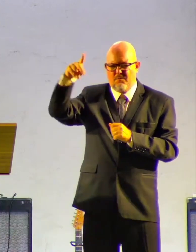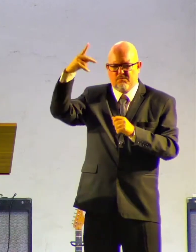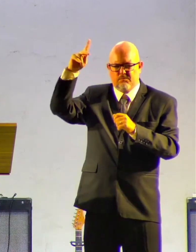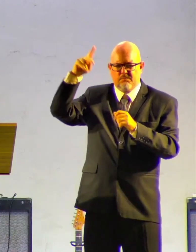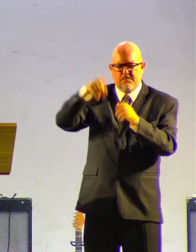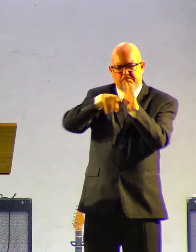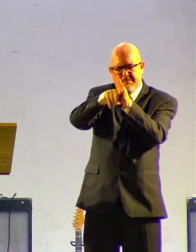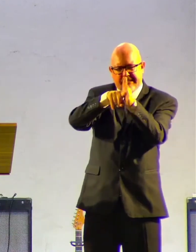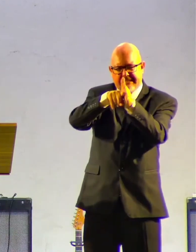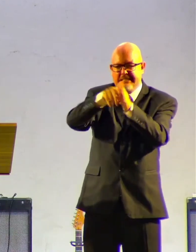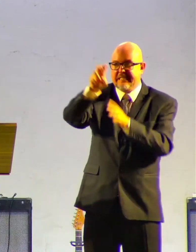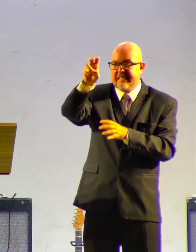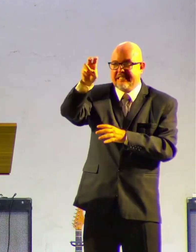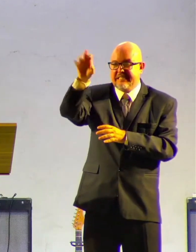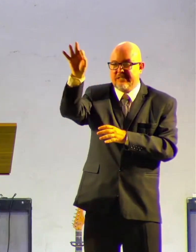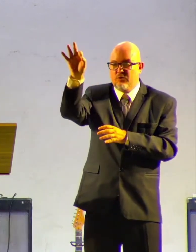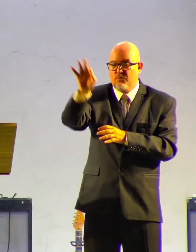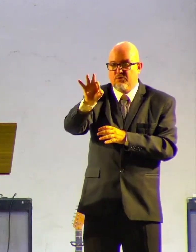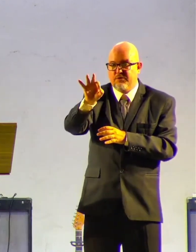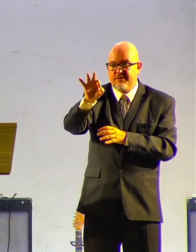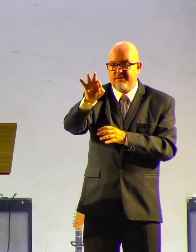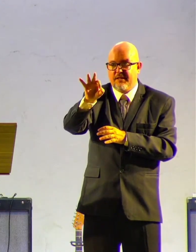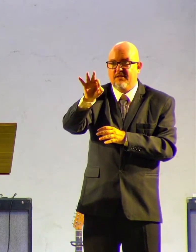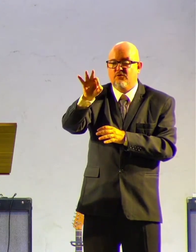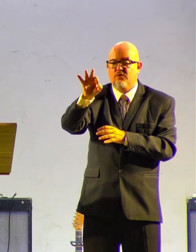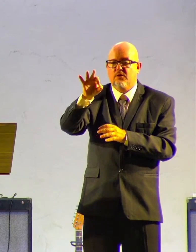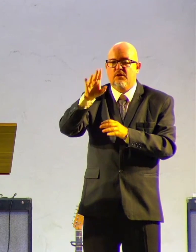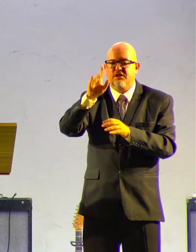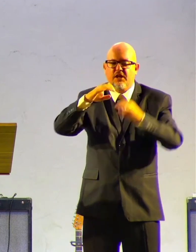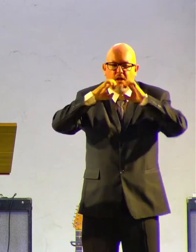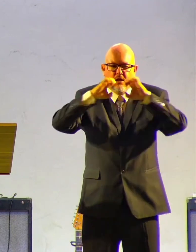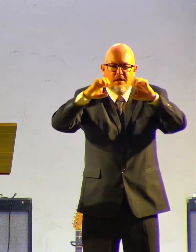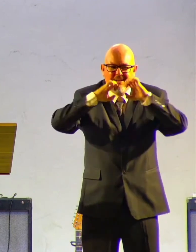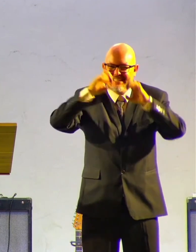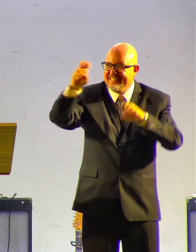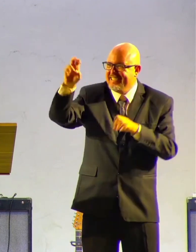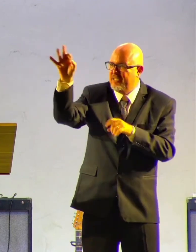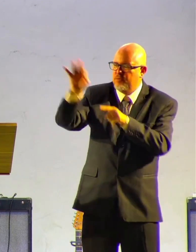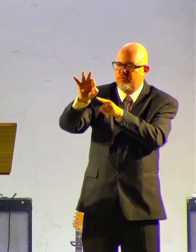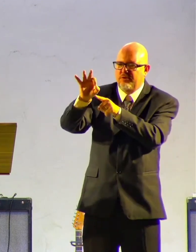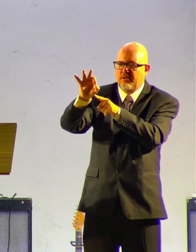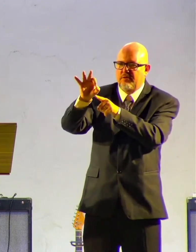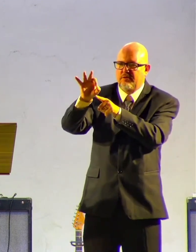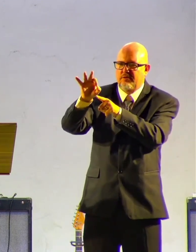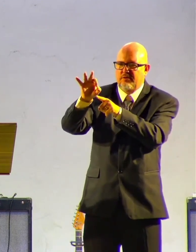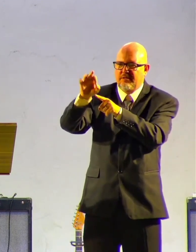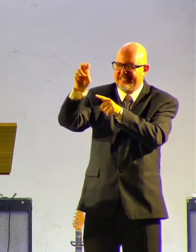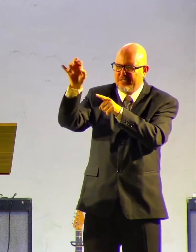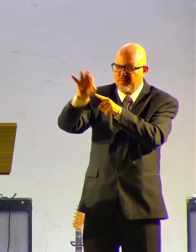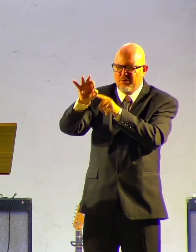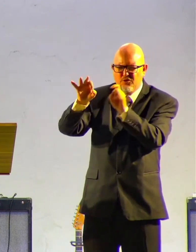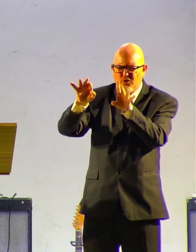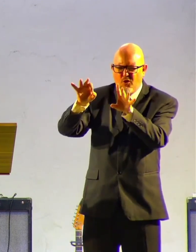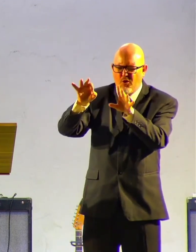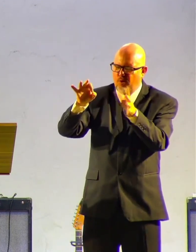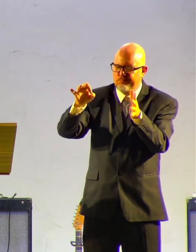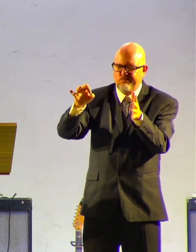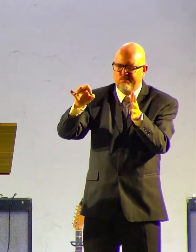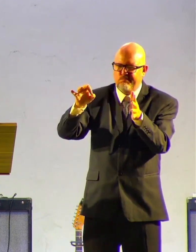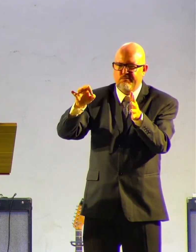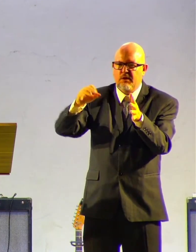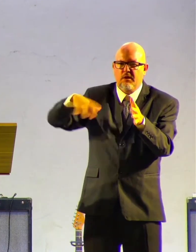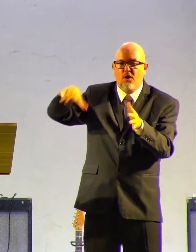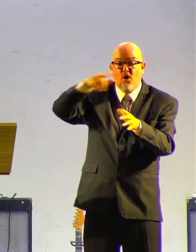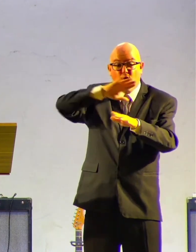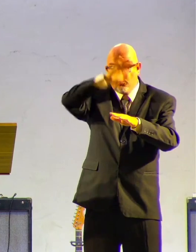que apenas 5% dos crentes já levaram uma pessoa a Cristo. Em tempo de avivamento isso não acontece, irmãos.